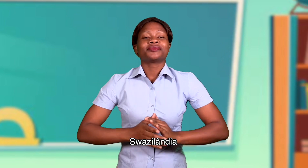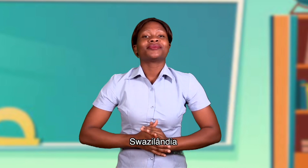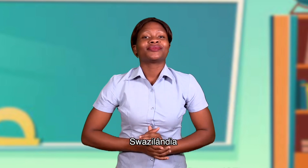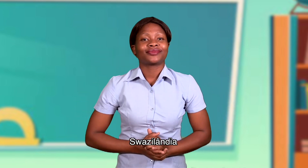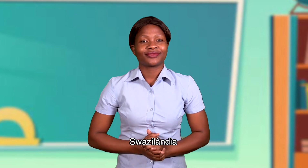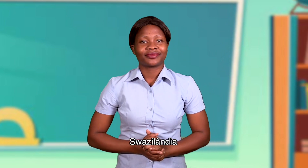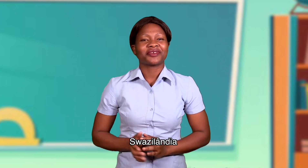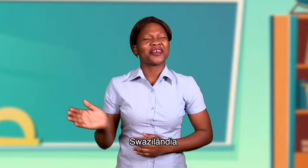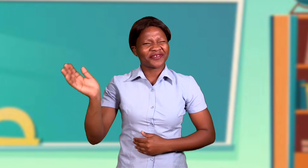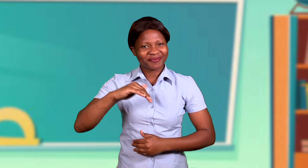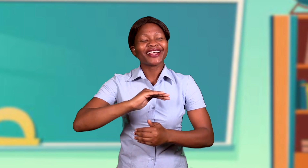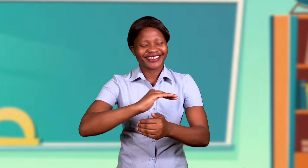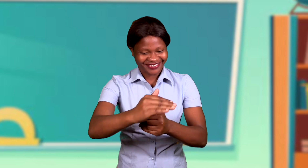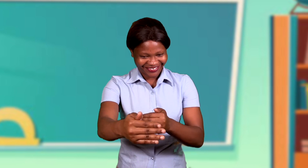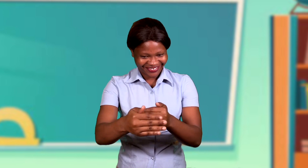Suazilândia.